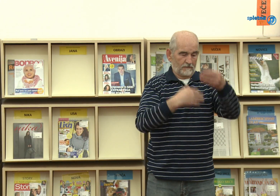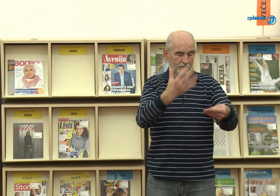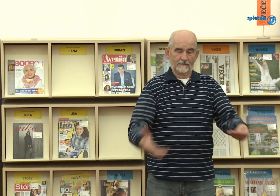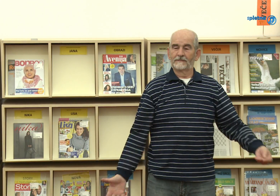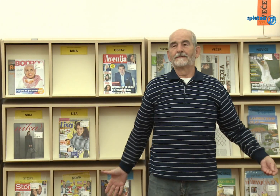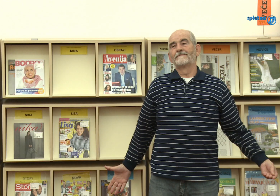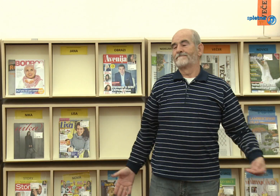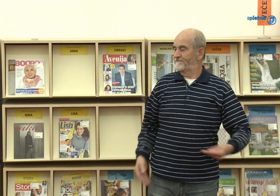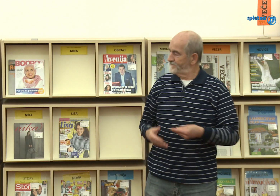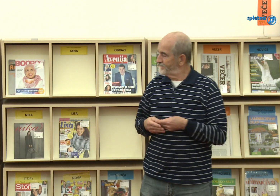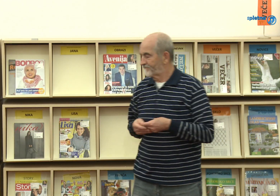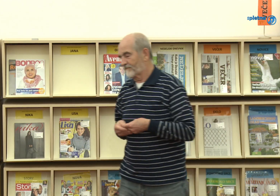Saj sem že razumel.